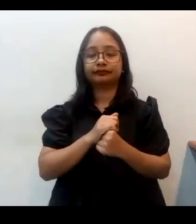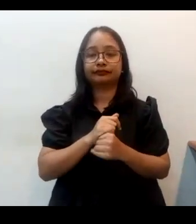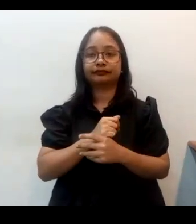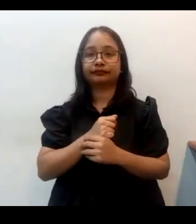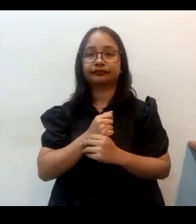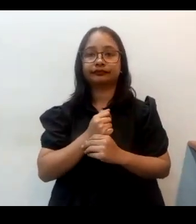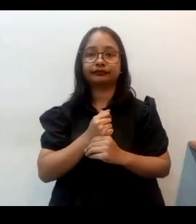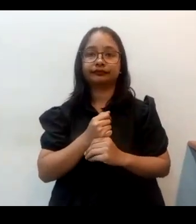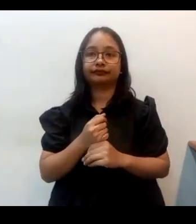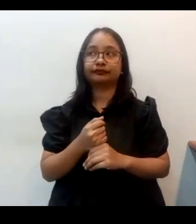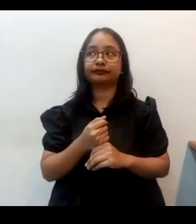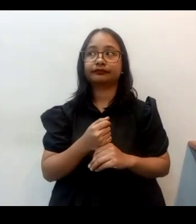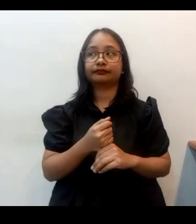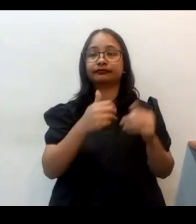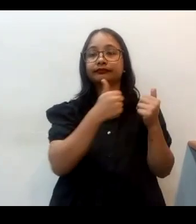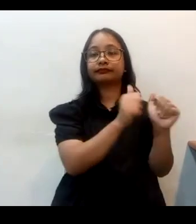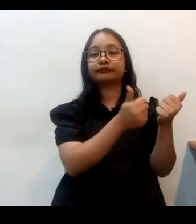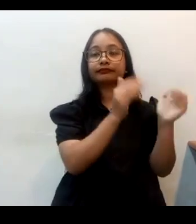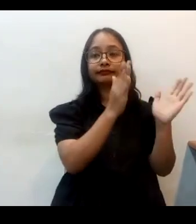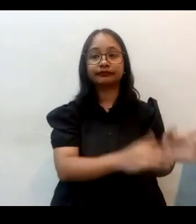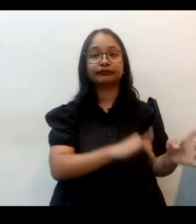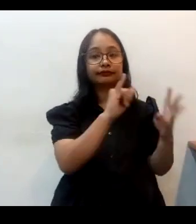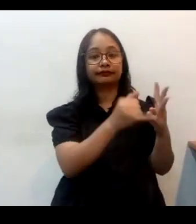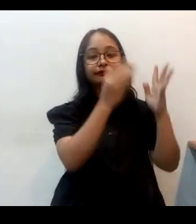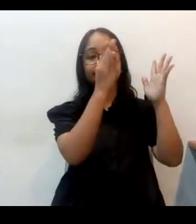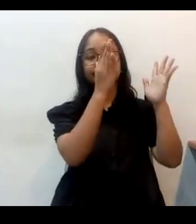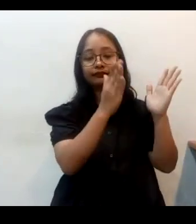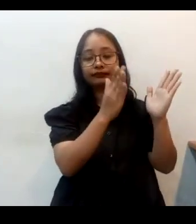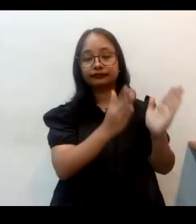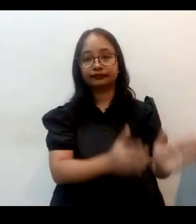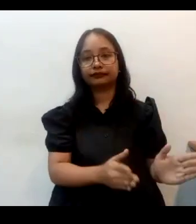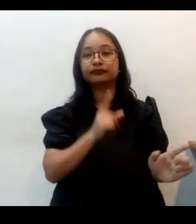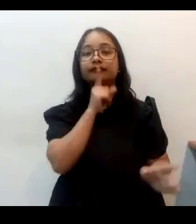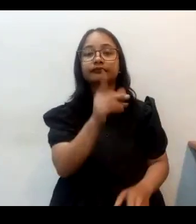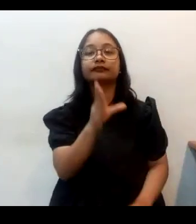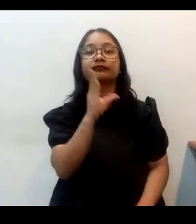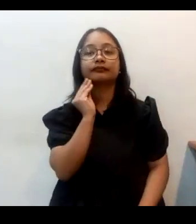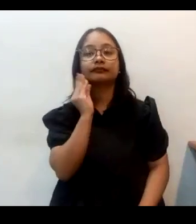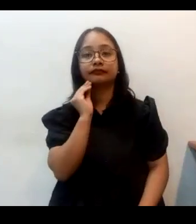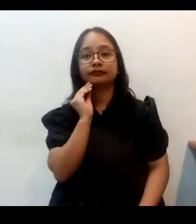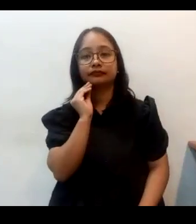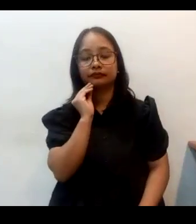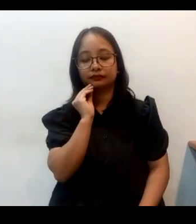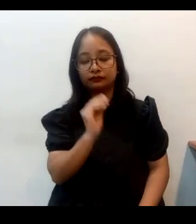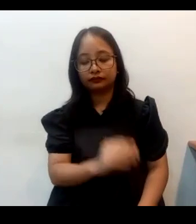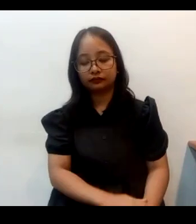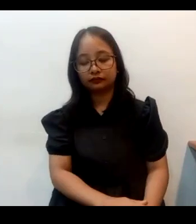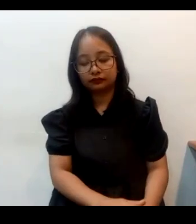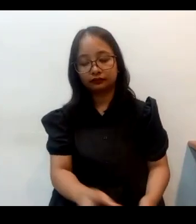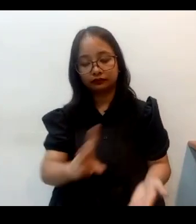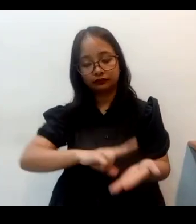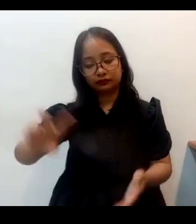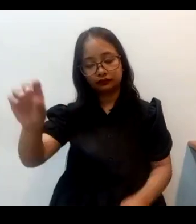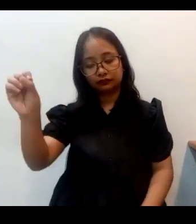the Apostle John, also really experienced it. That's why the next verse 15, basahin po natin ng sabay-sabay, 3,